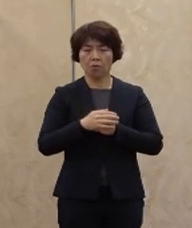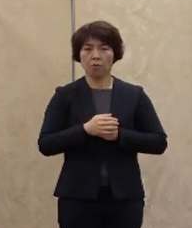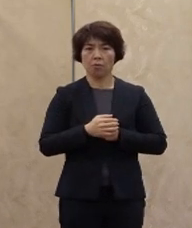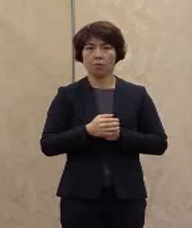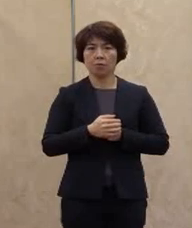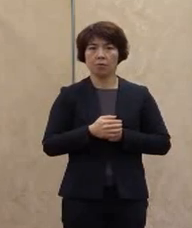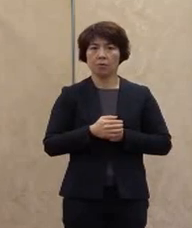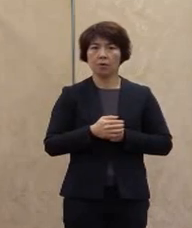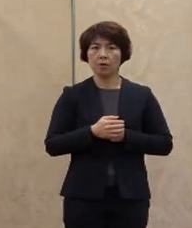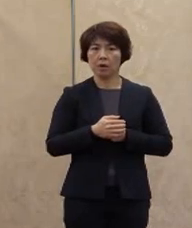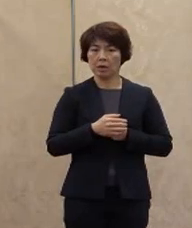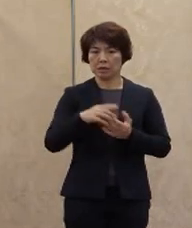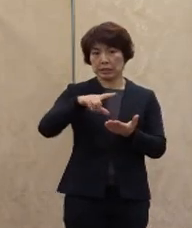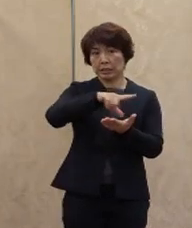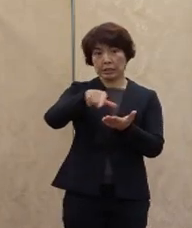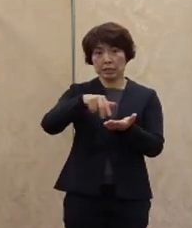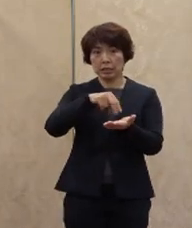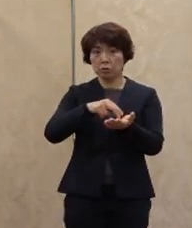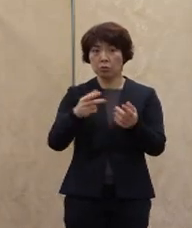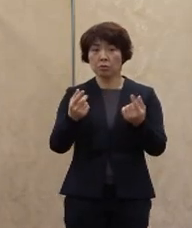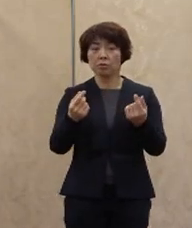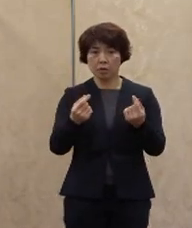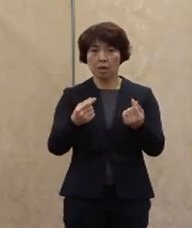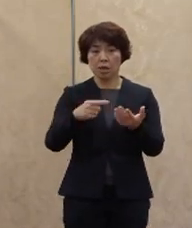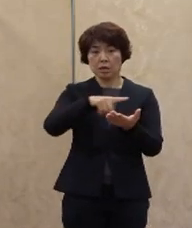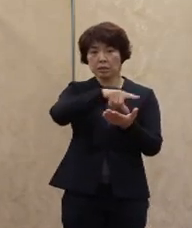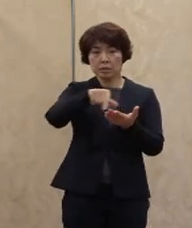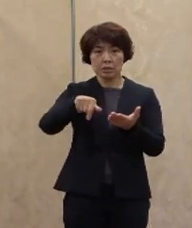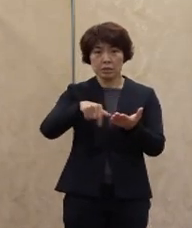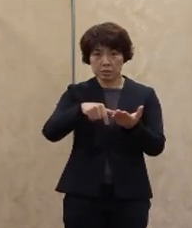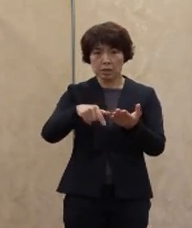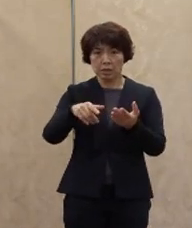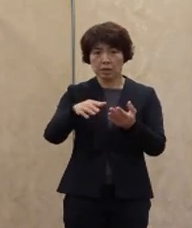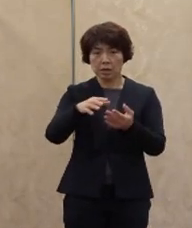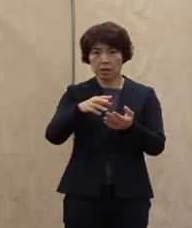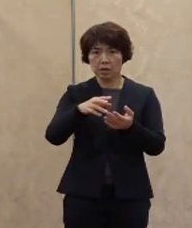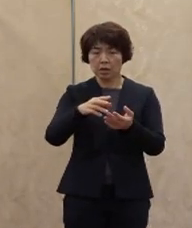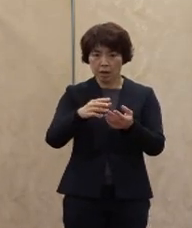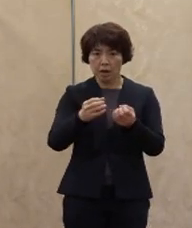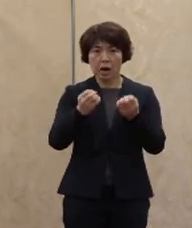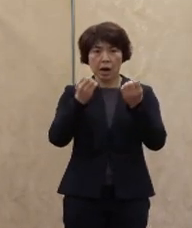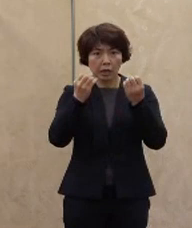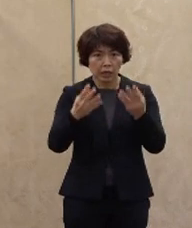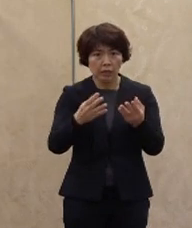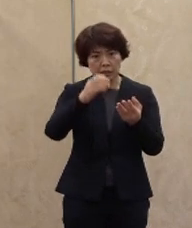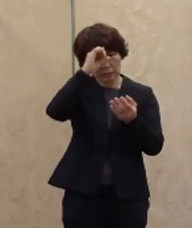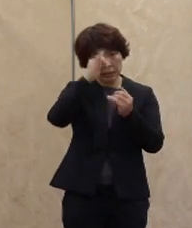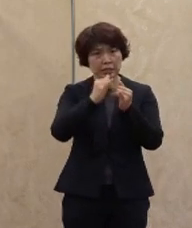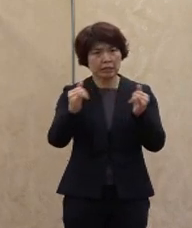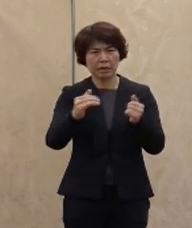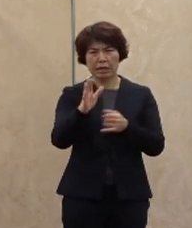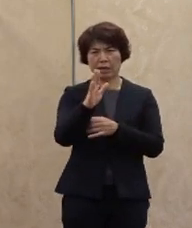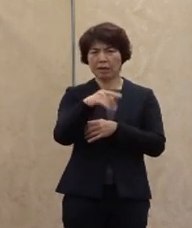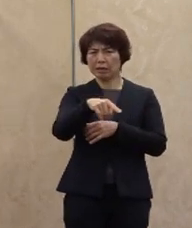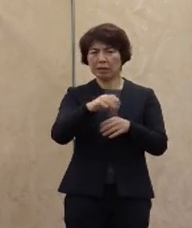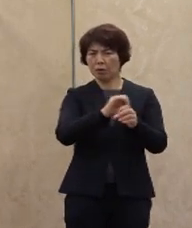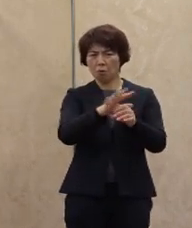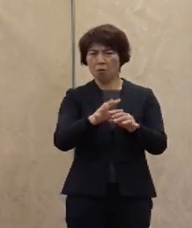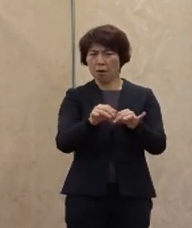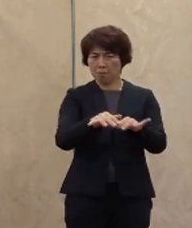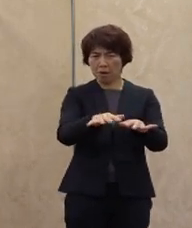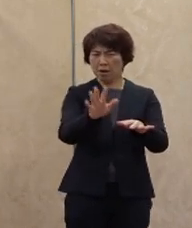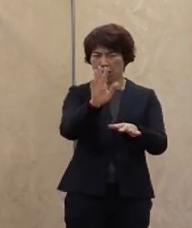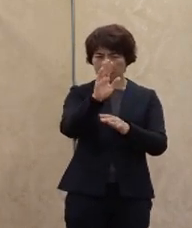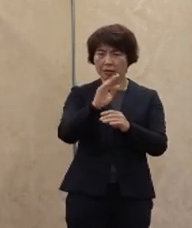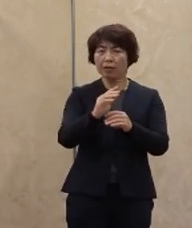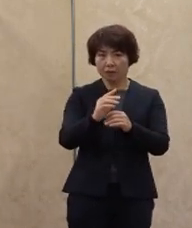が地域医療ですから、大体地域に知れたときに、新たな患者さんがじゃあ来なくなったらどうしてくれるんですか、コロナが終わった時に